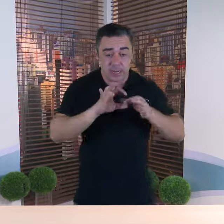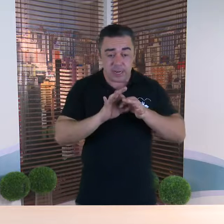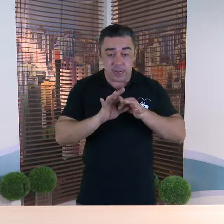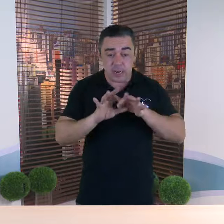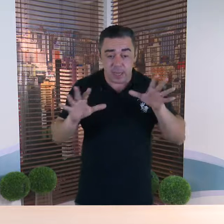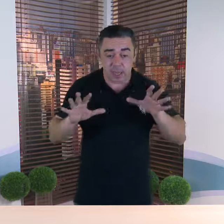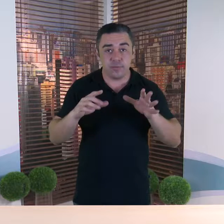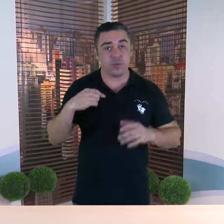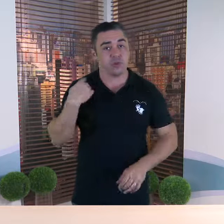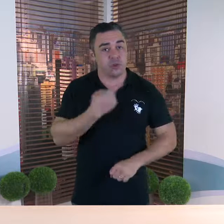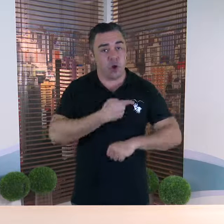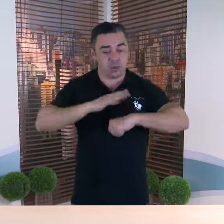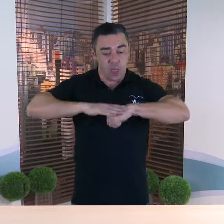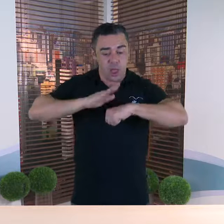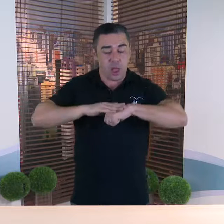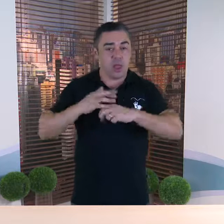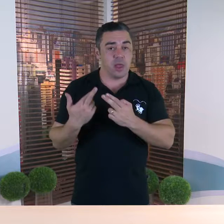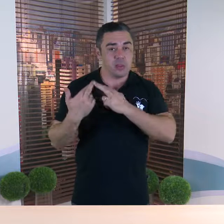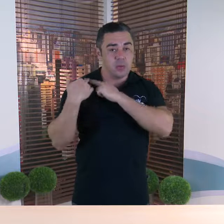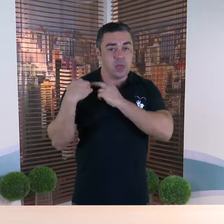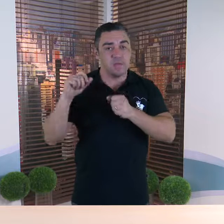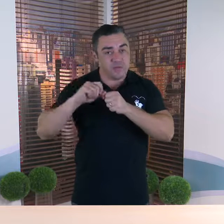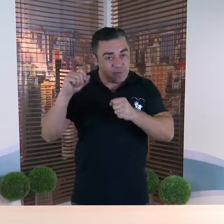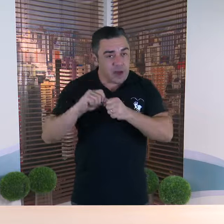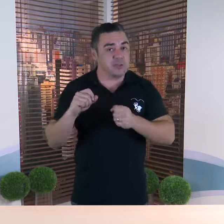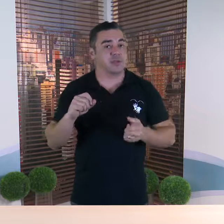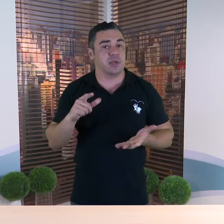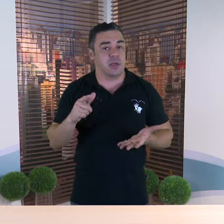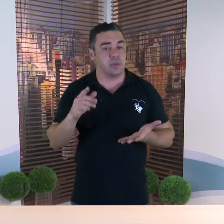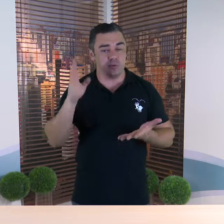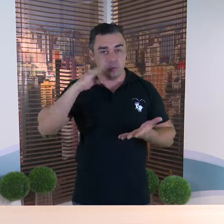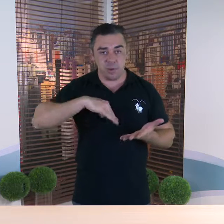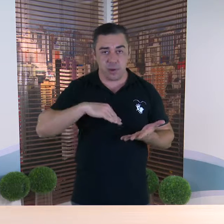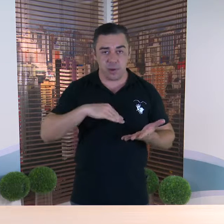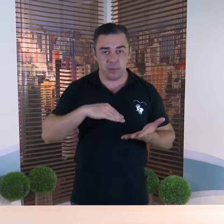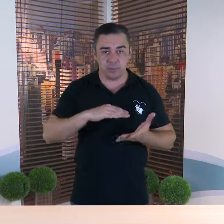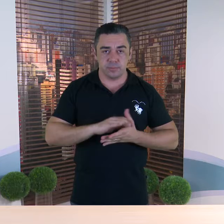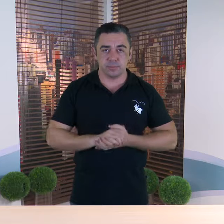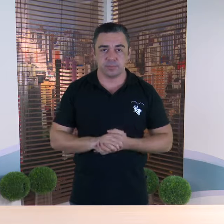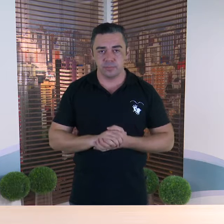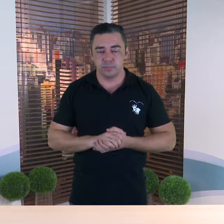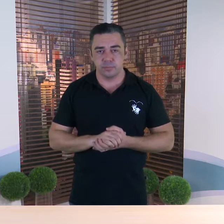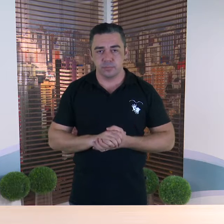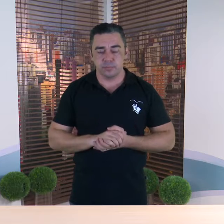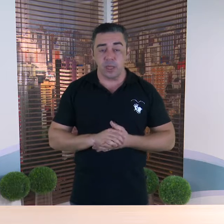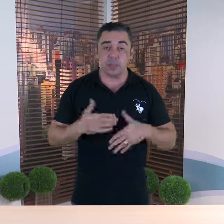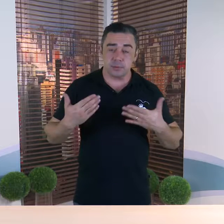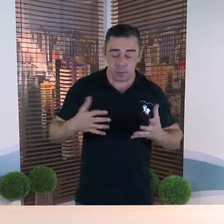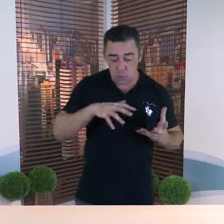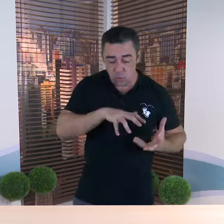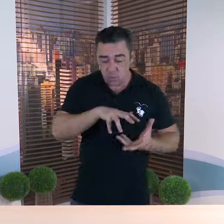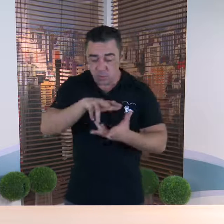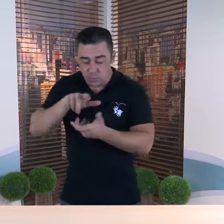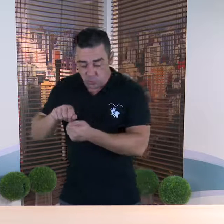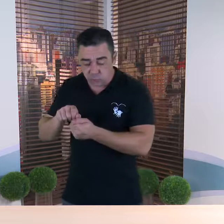responsáveis por torná-lo real. Segundo Alvin Plantinga, um mundo